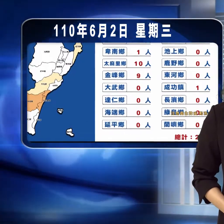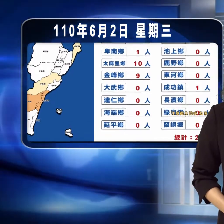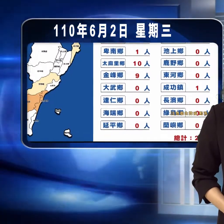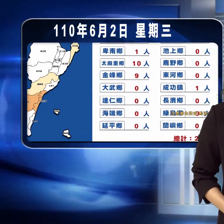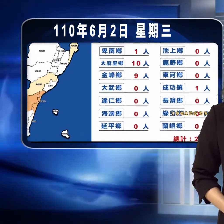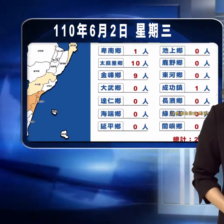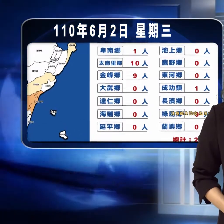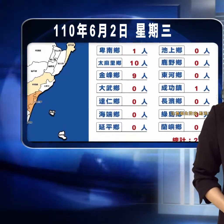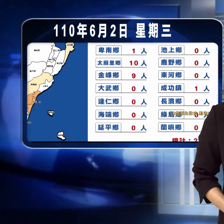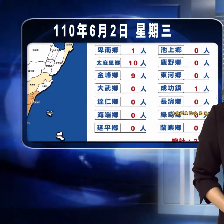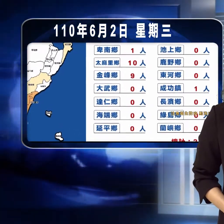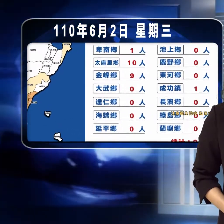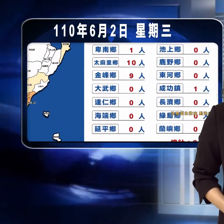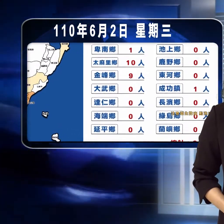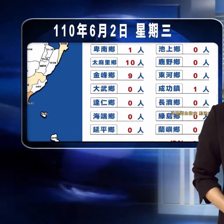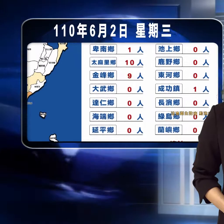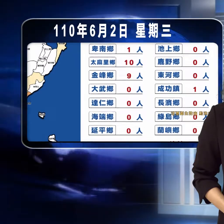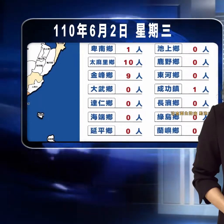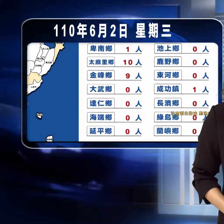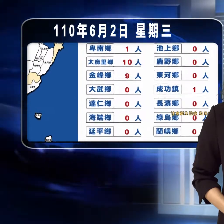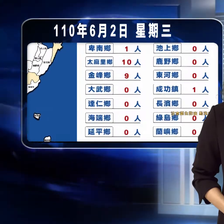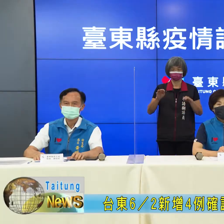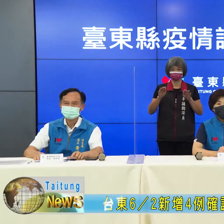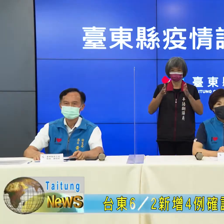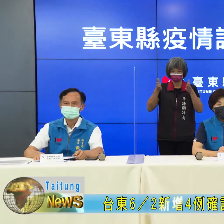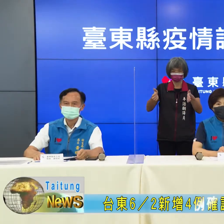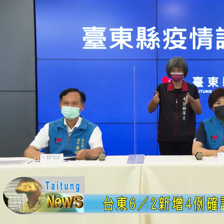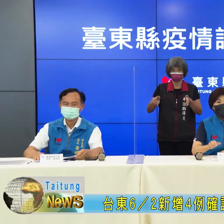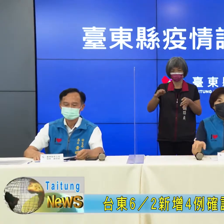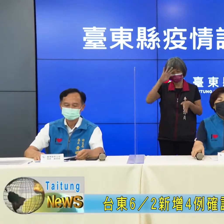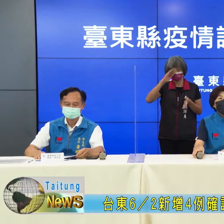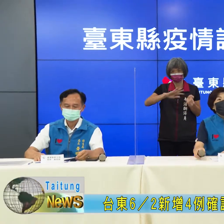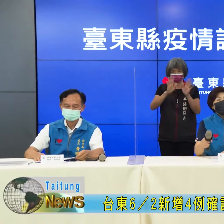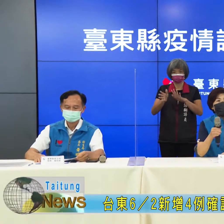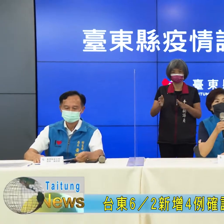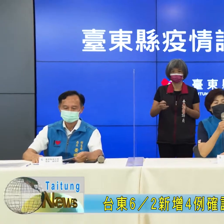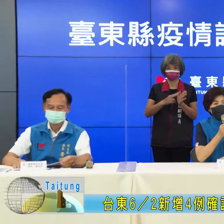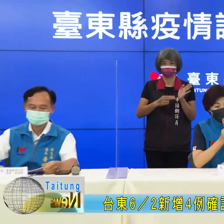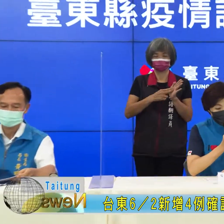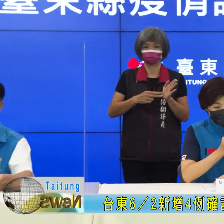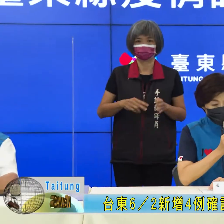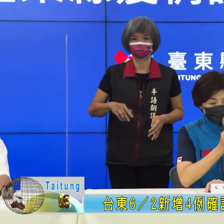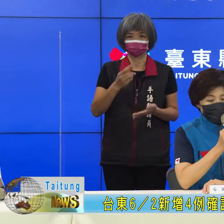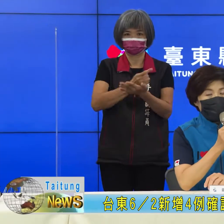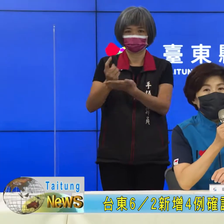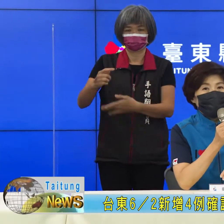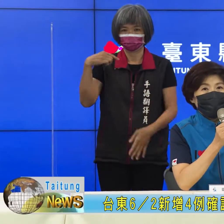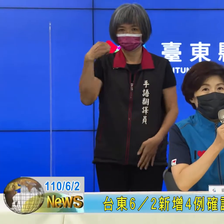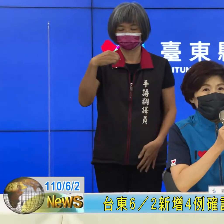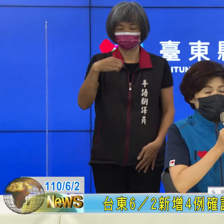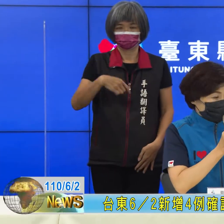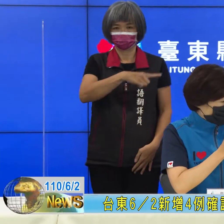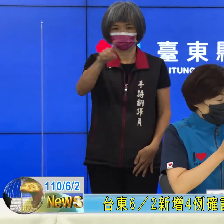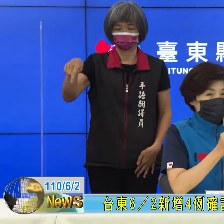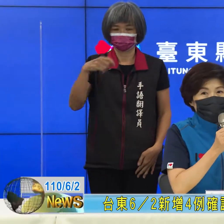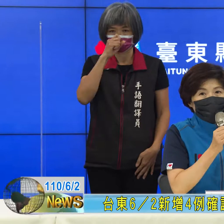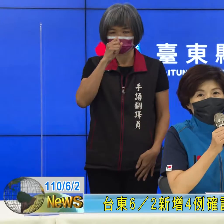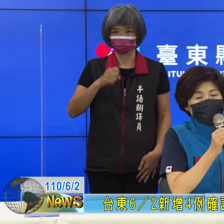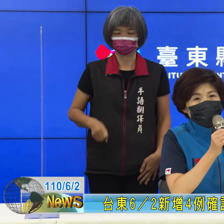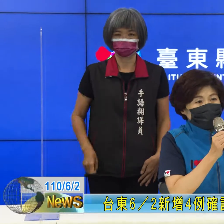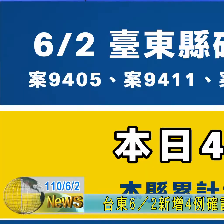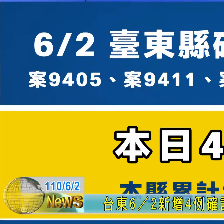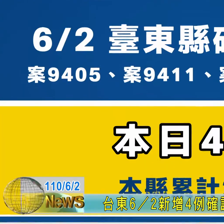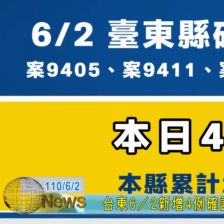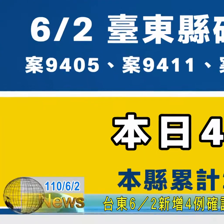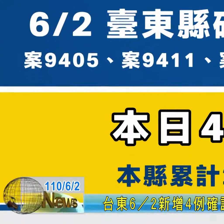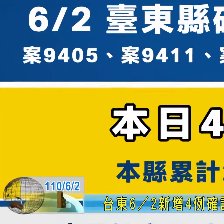已经提前结束，并全数完成。 在台东县6月2号召开的疫情记者会中，县长饶庆麟